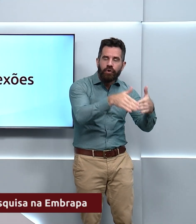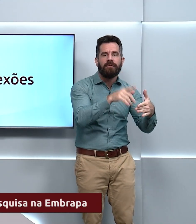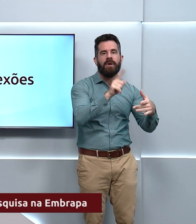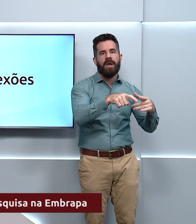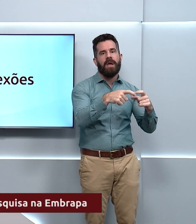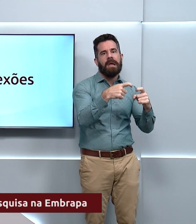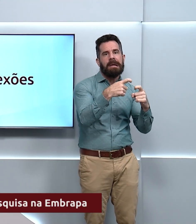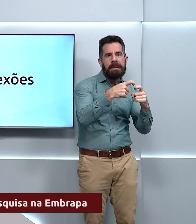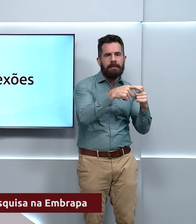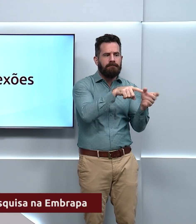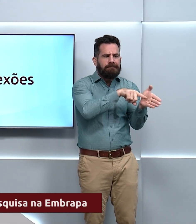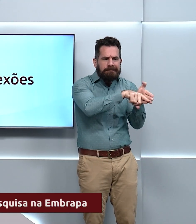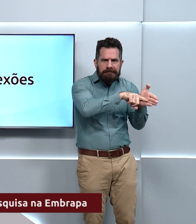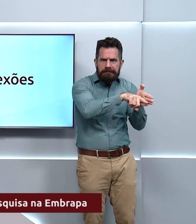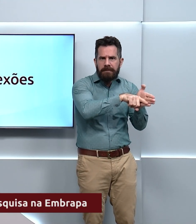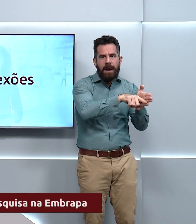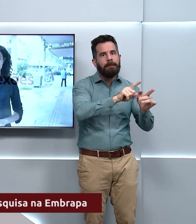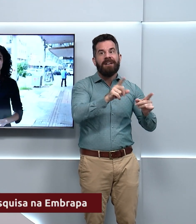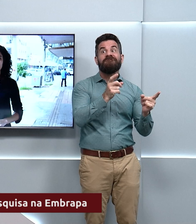comercialização de produtos.